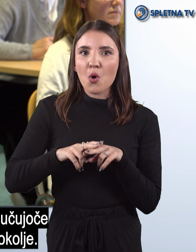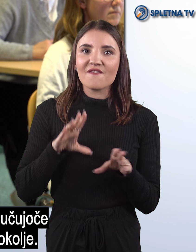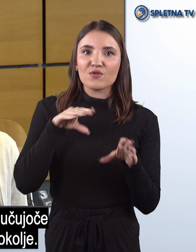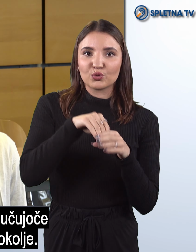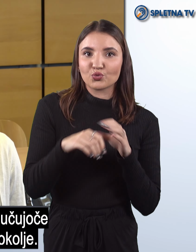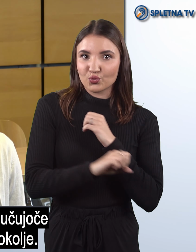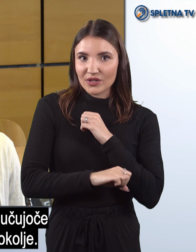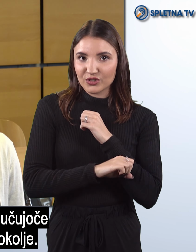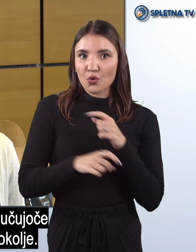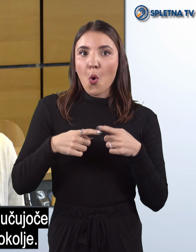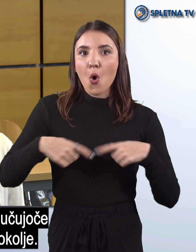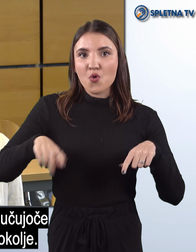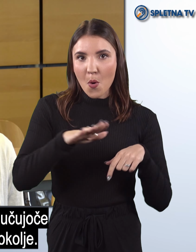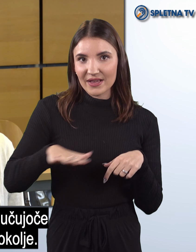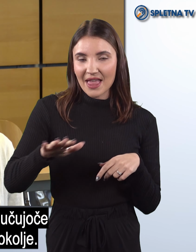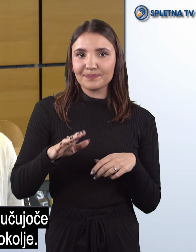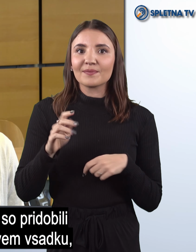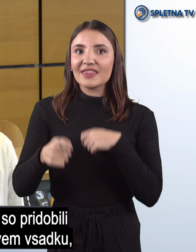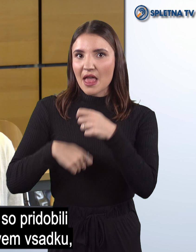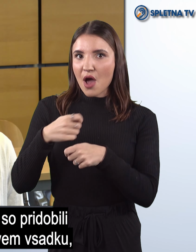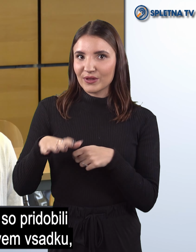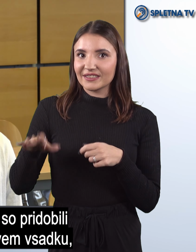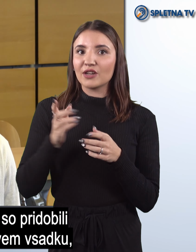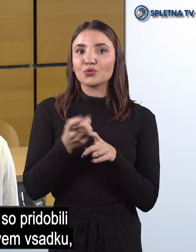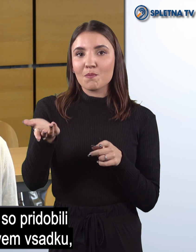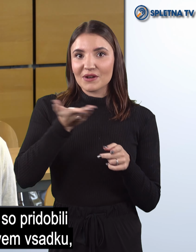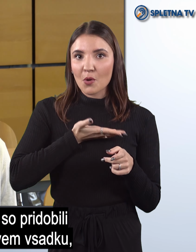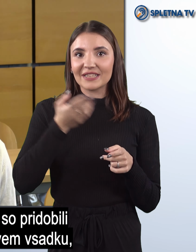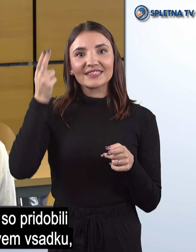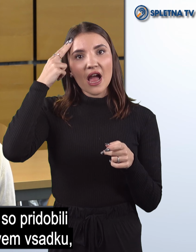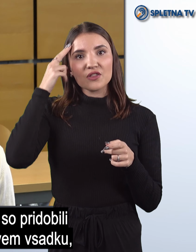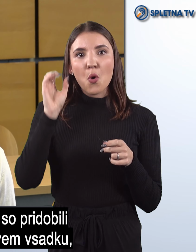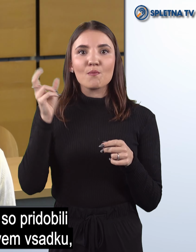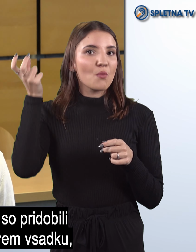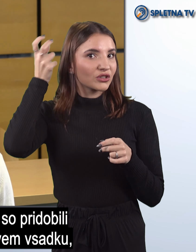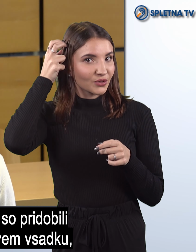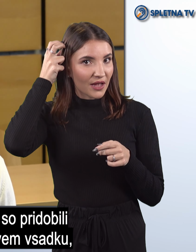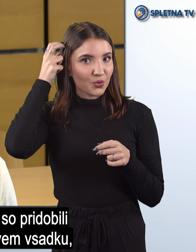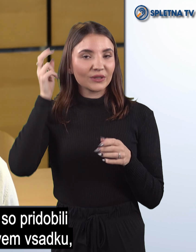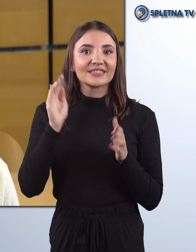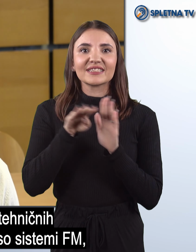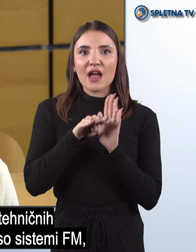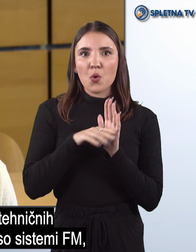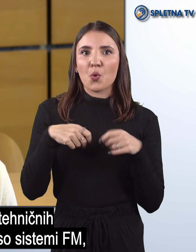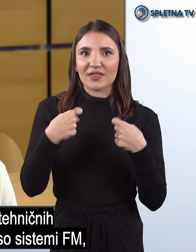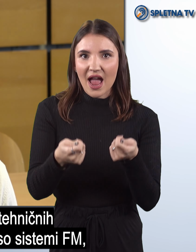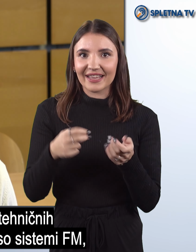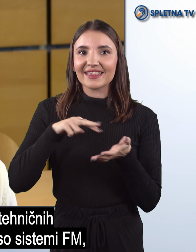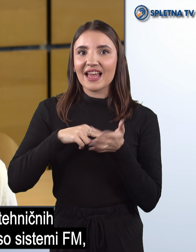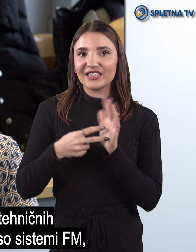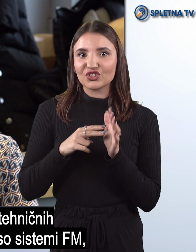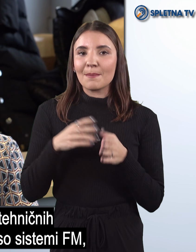bolj vključujoče študijsko okolje. Na delavnicah so pridobili znanja o polževem vsadku,